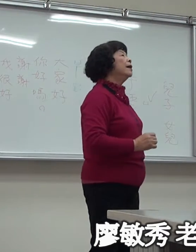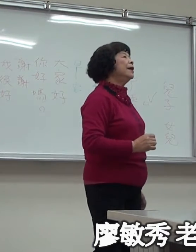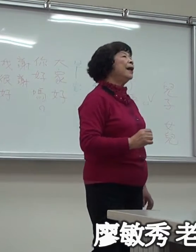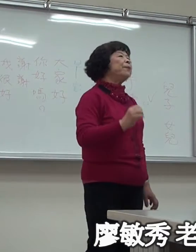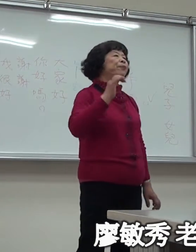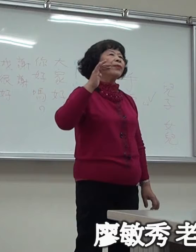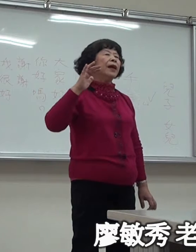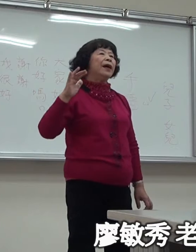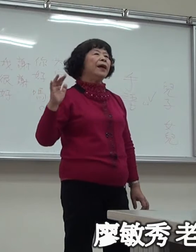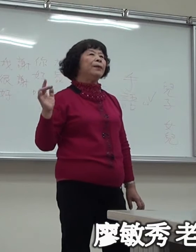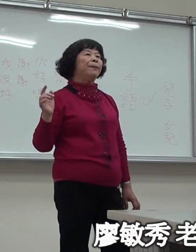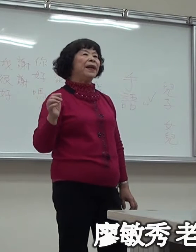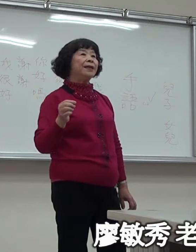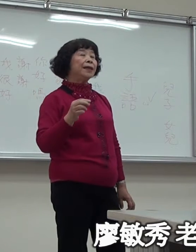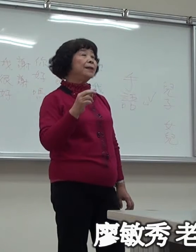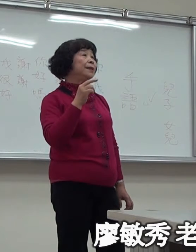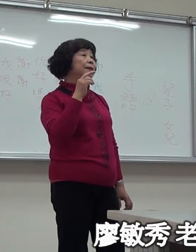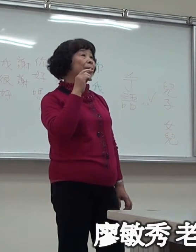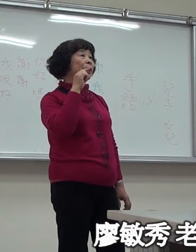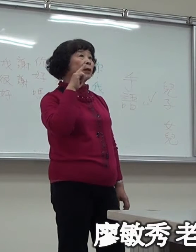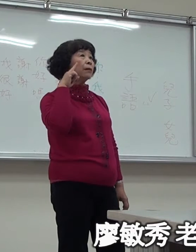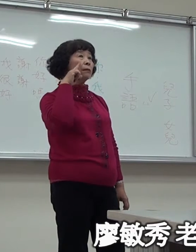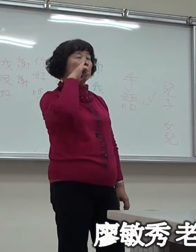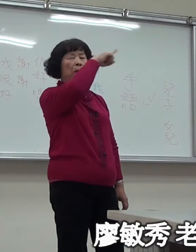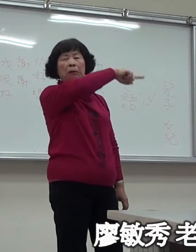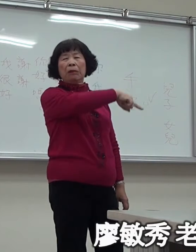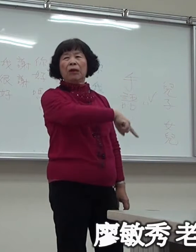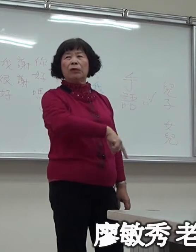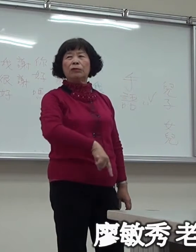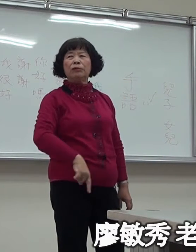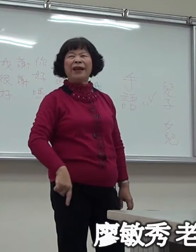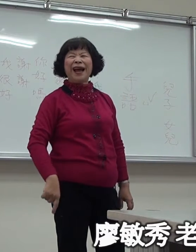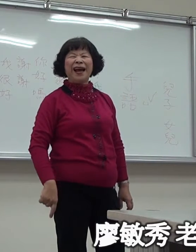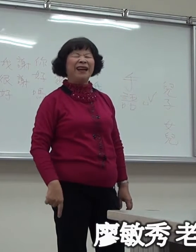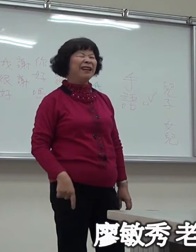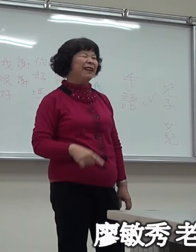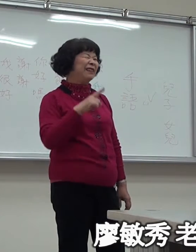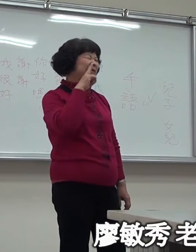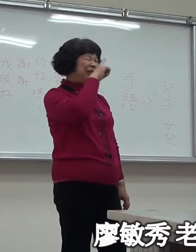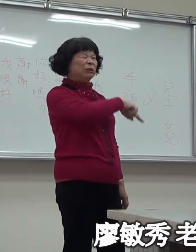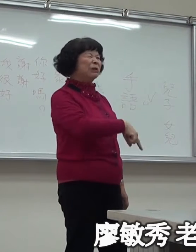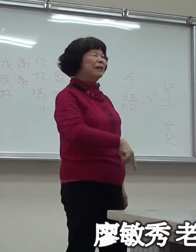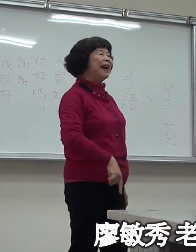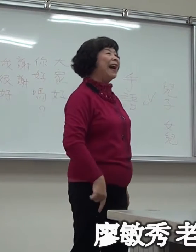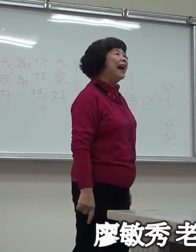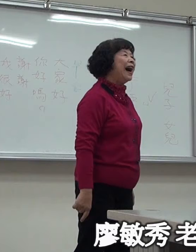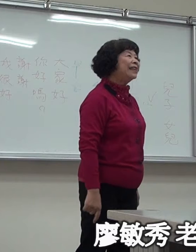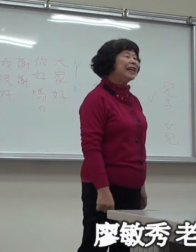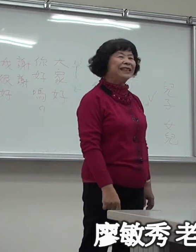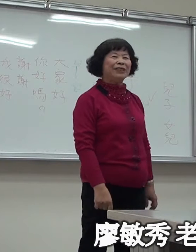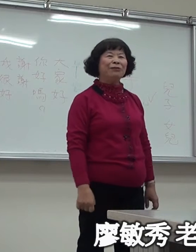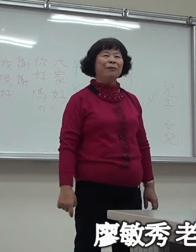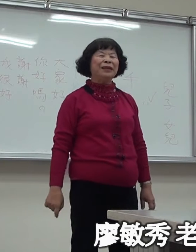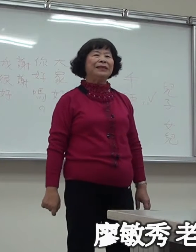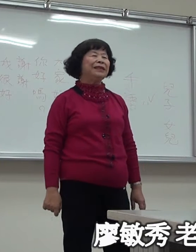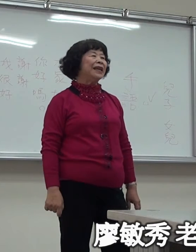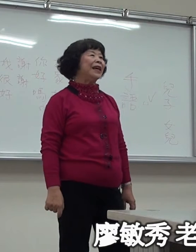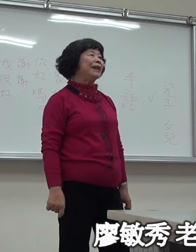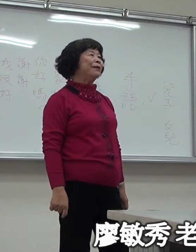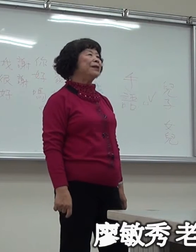那哎，本来陈是啥物？古的啦， 旧的啦。 啊，但是我们哎，为什